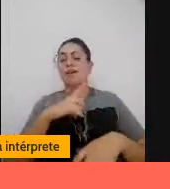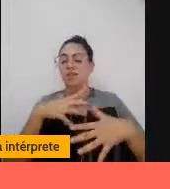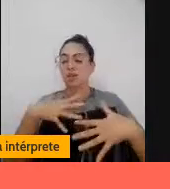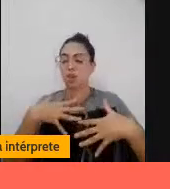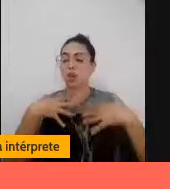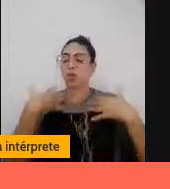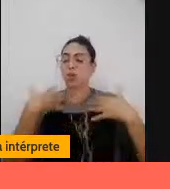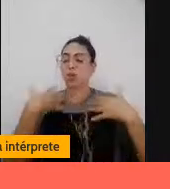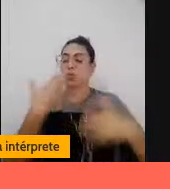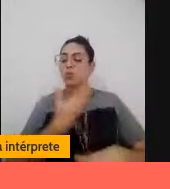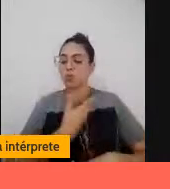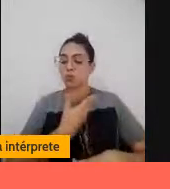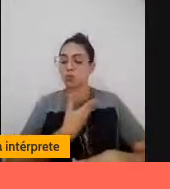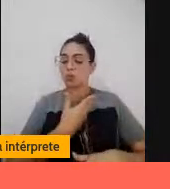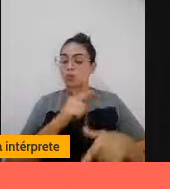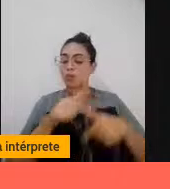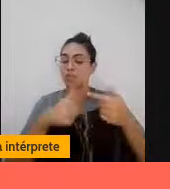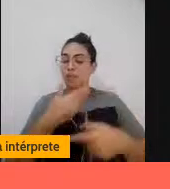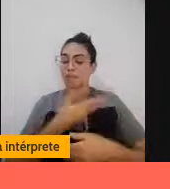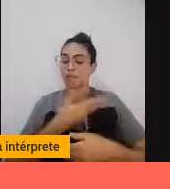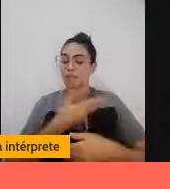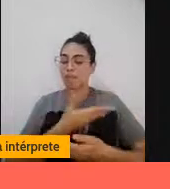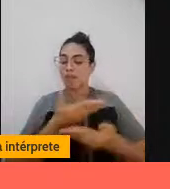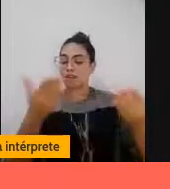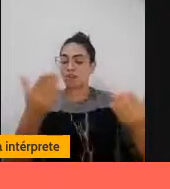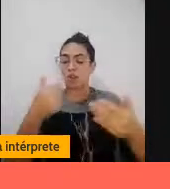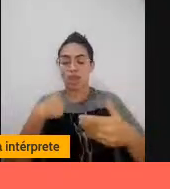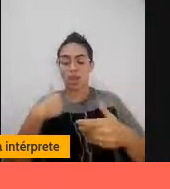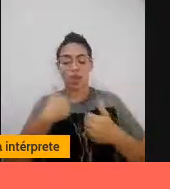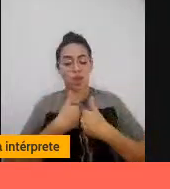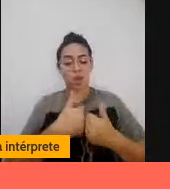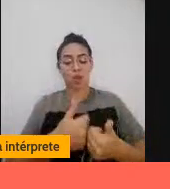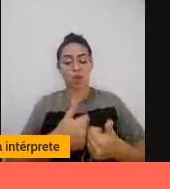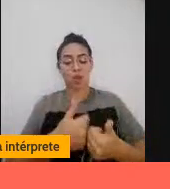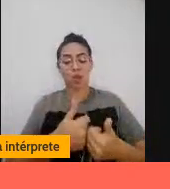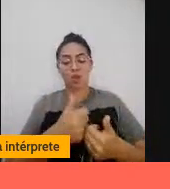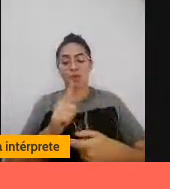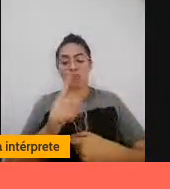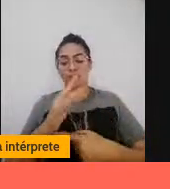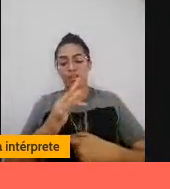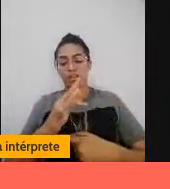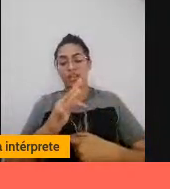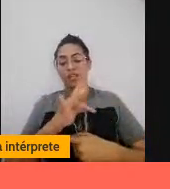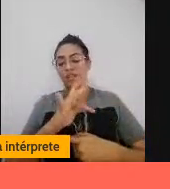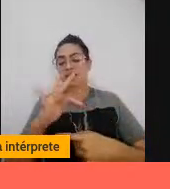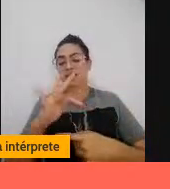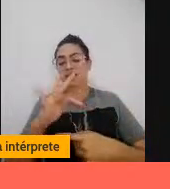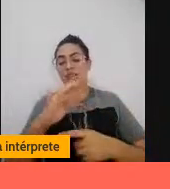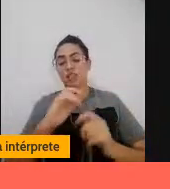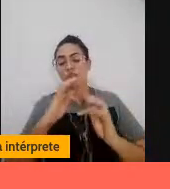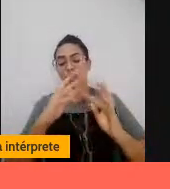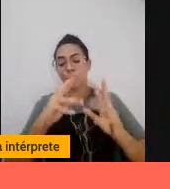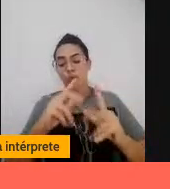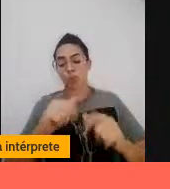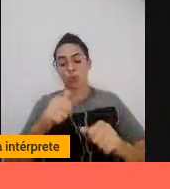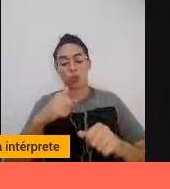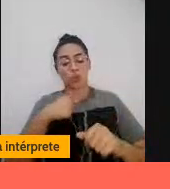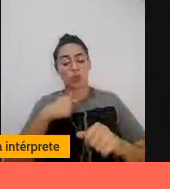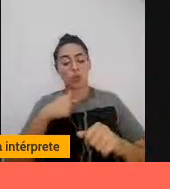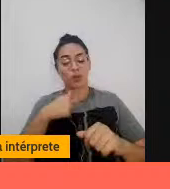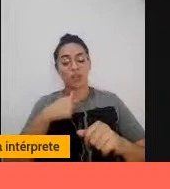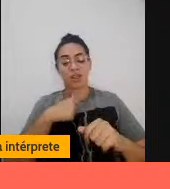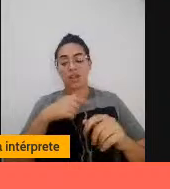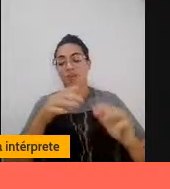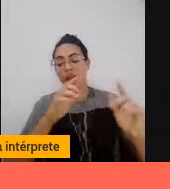colegas. Eu transitei em todos os GTs, né? Vocês sabem por conta dessa nossa atividade, e aí eu transitei,